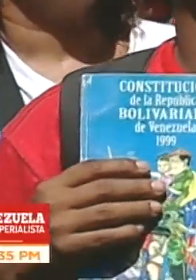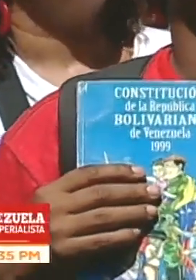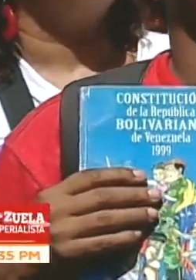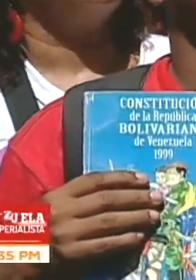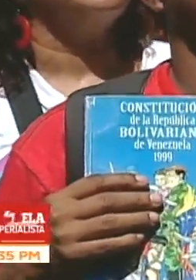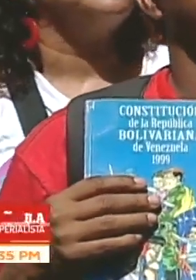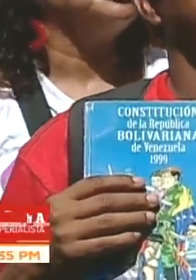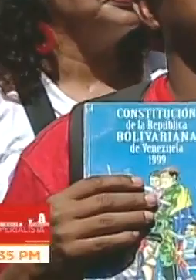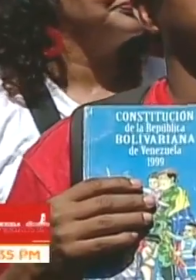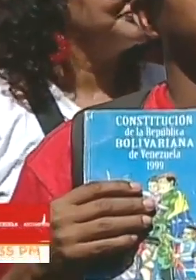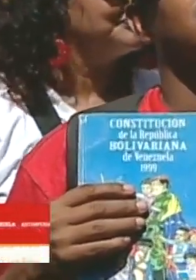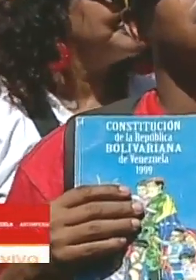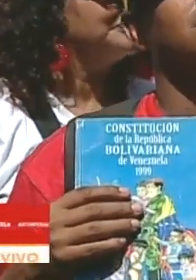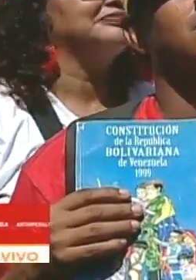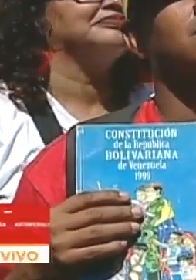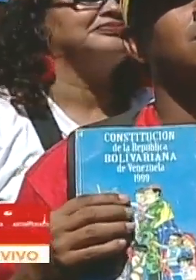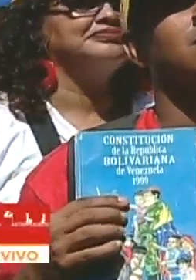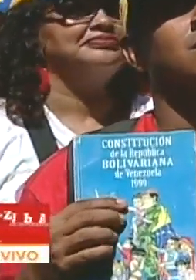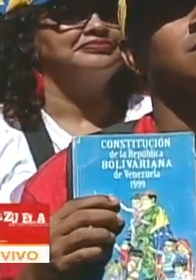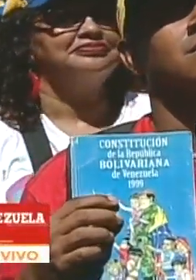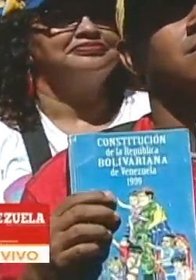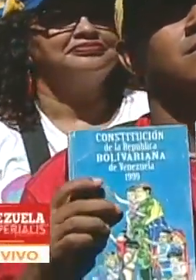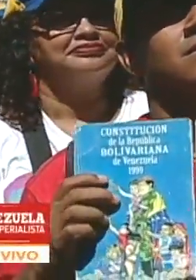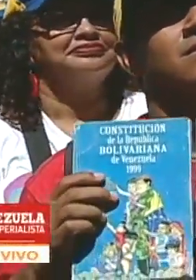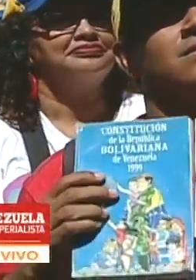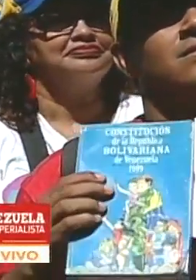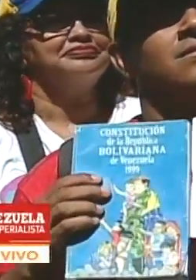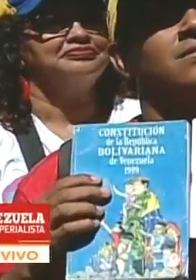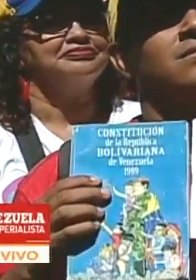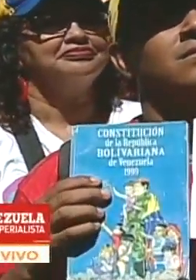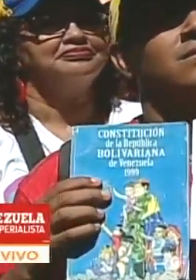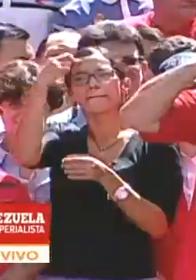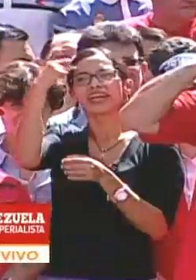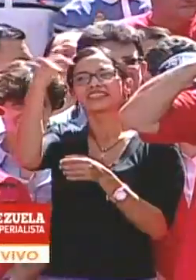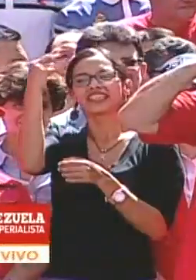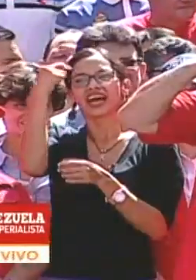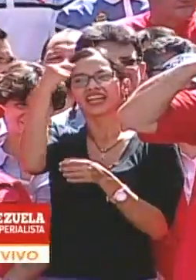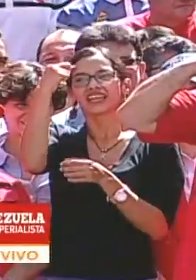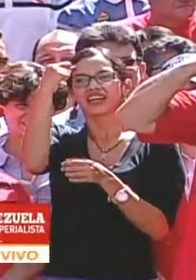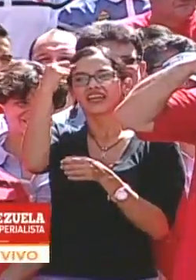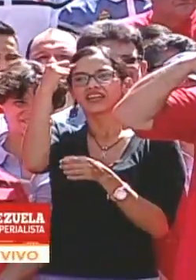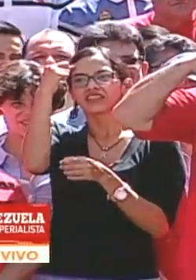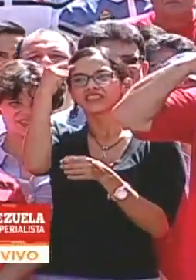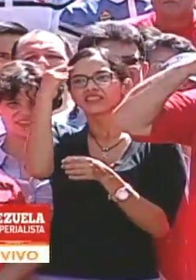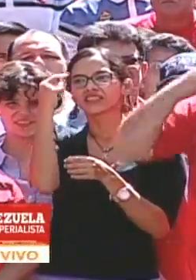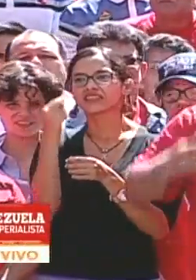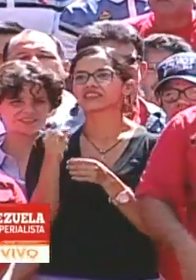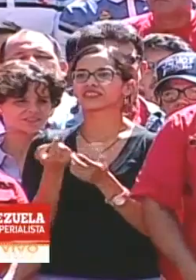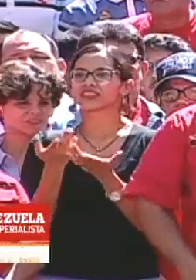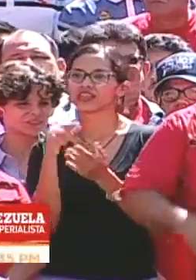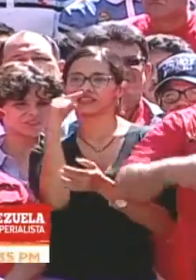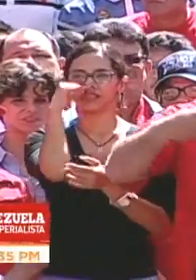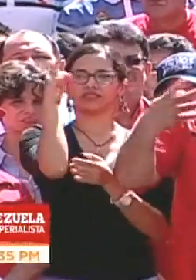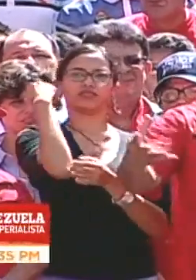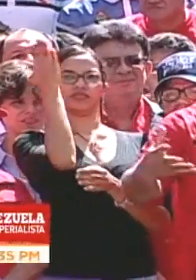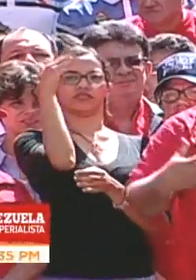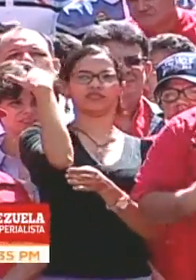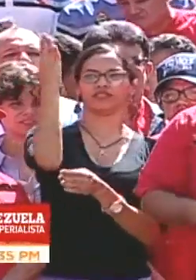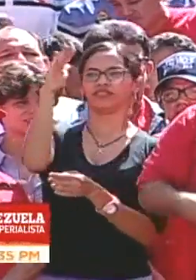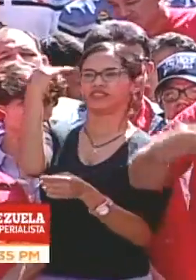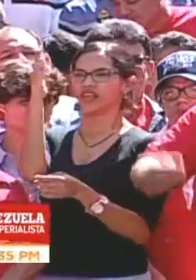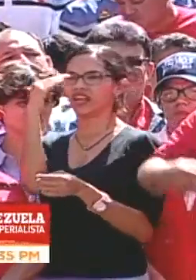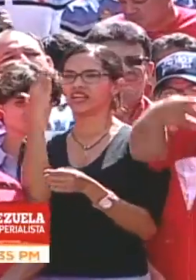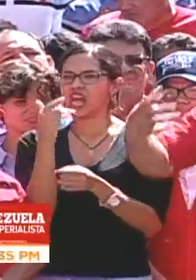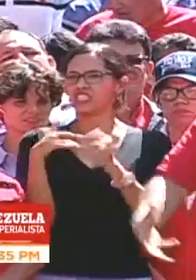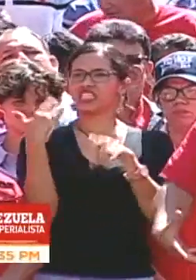el pueblo de las cúpulas, porque ellos en realidad tienen una mentalidad de colonias, son